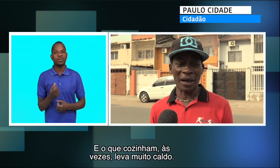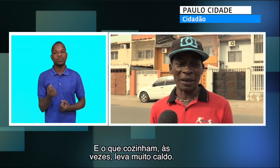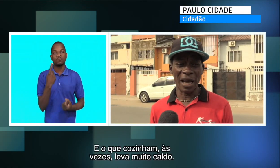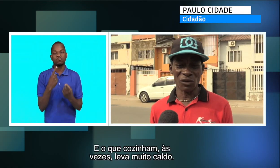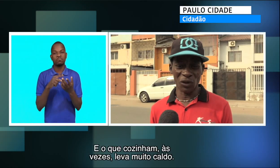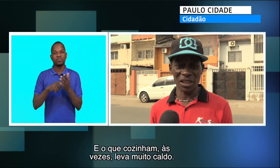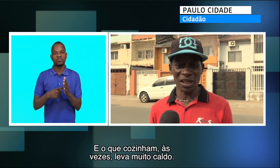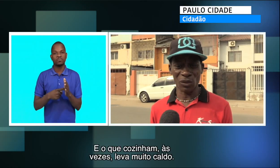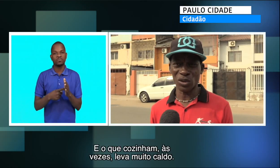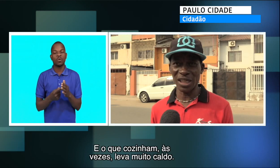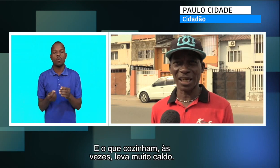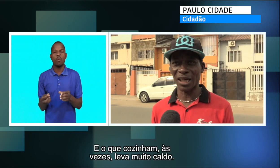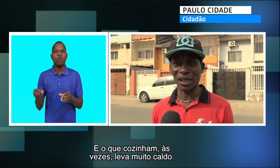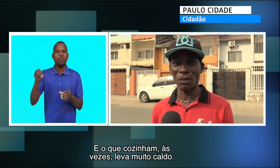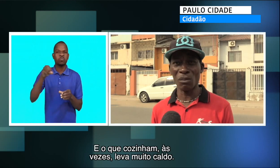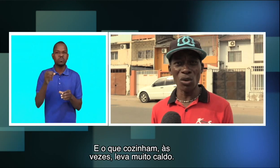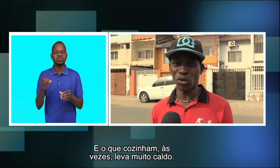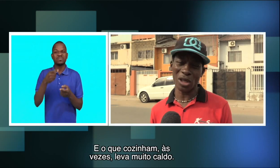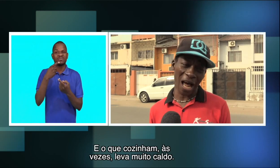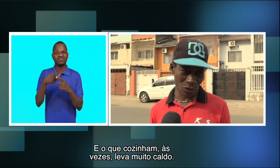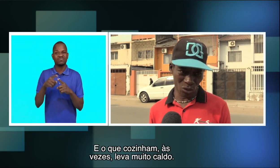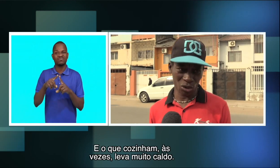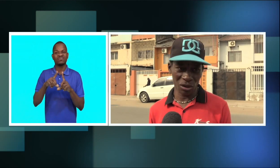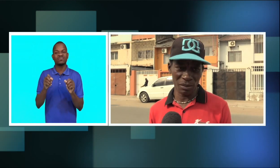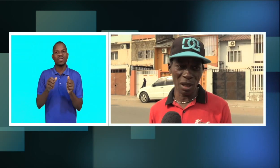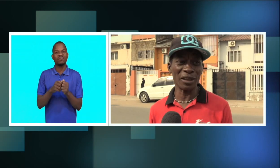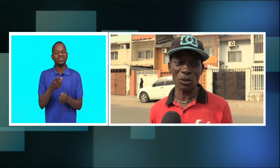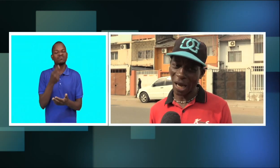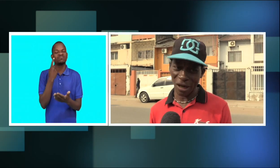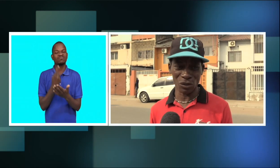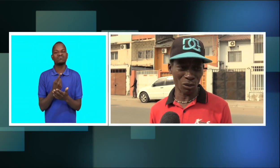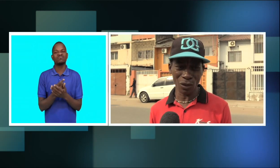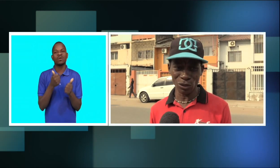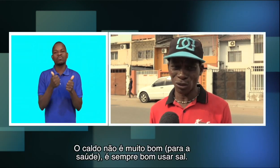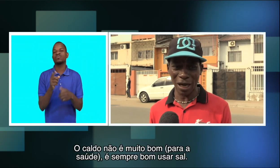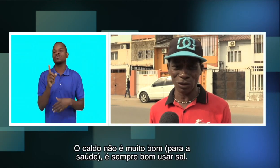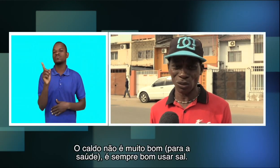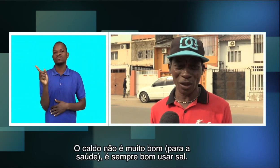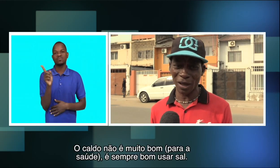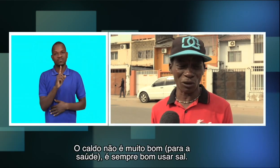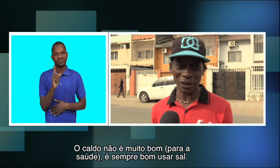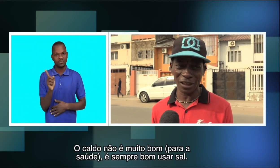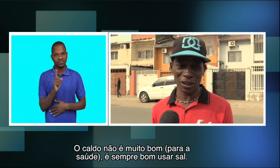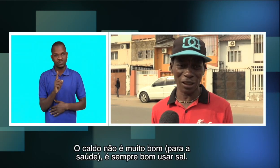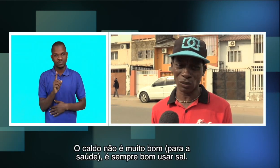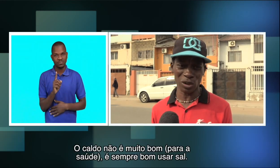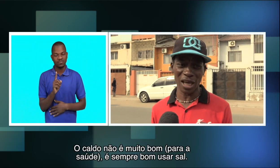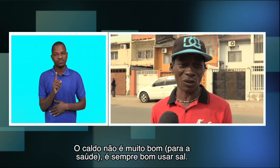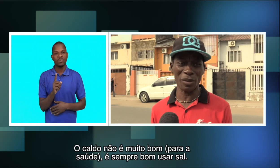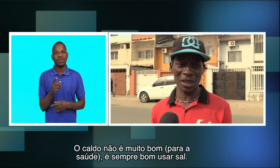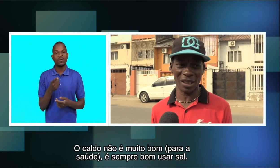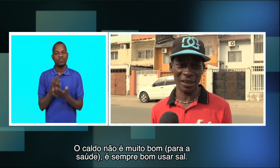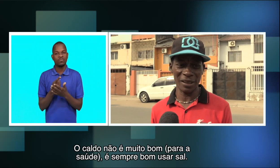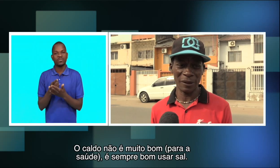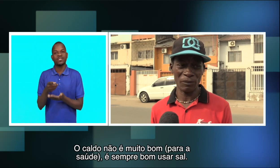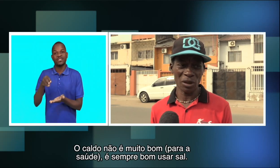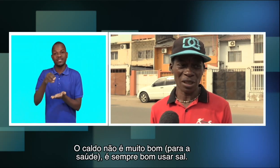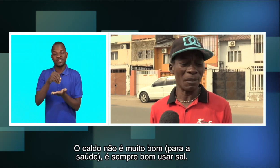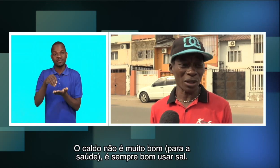Epa, às vezes na cozinha querem que muitos caldos, mentem o caldo. Por enquanto o caldo não é vontade de cozinhar